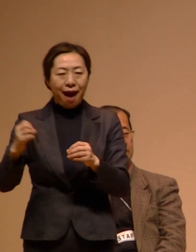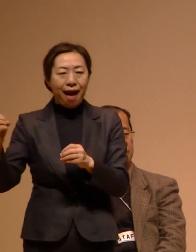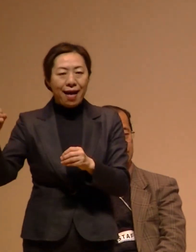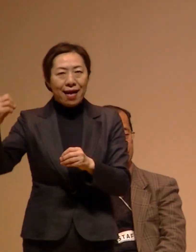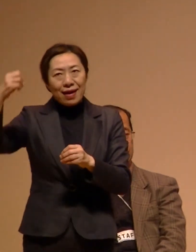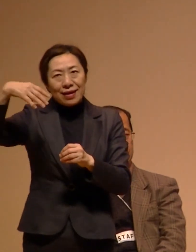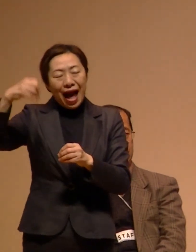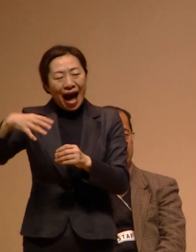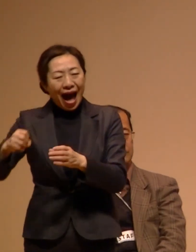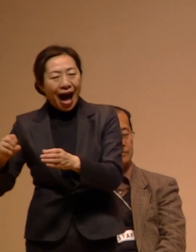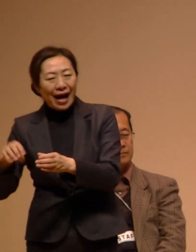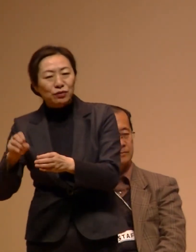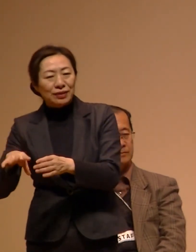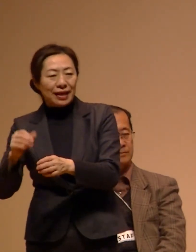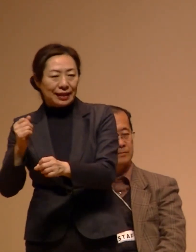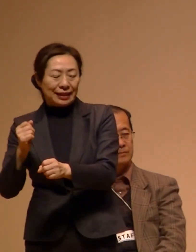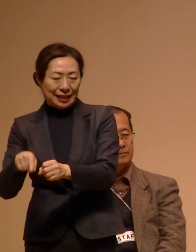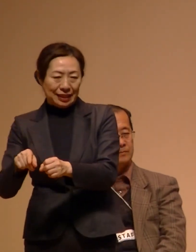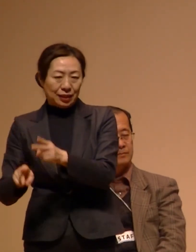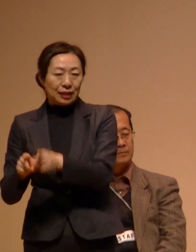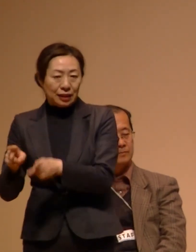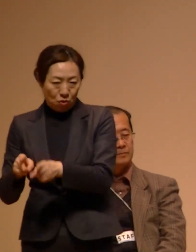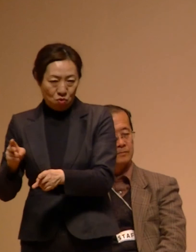を電源にしまして、